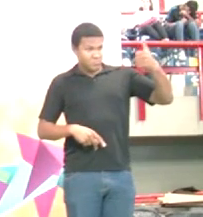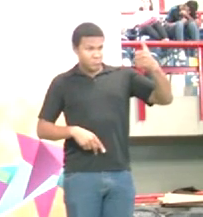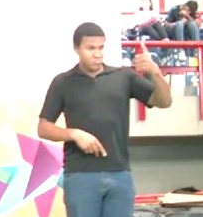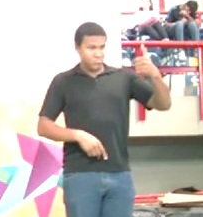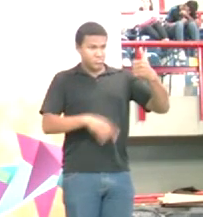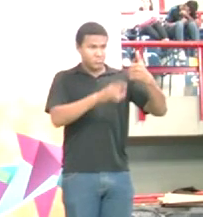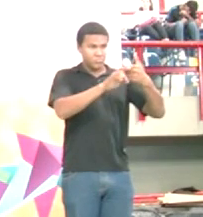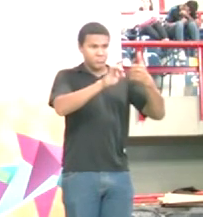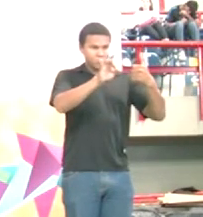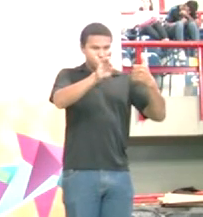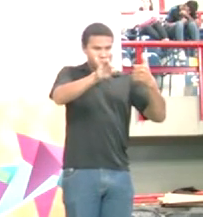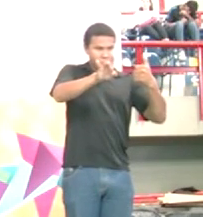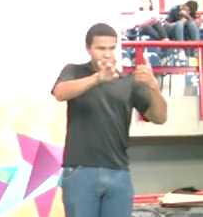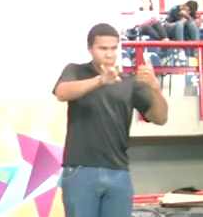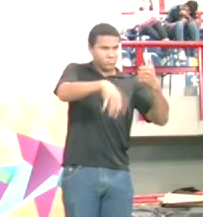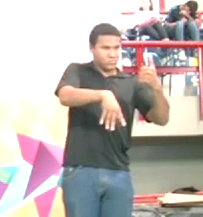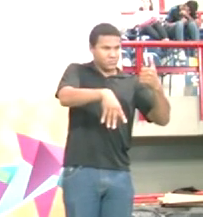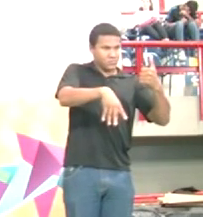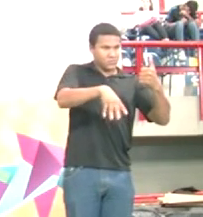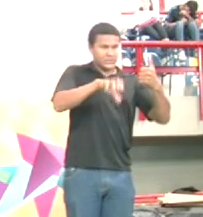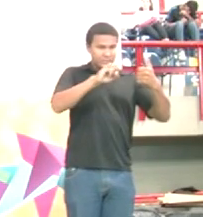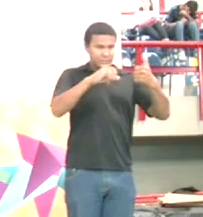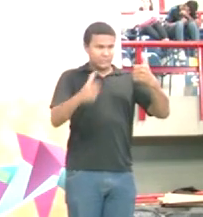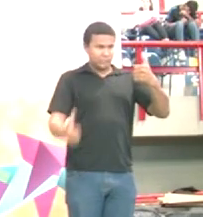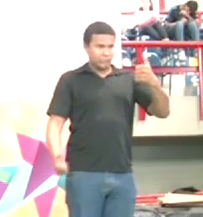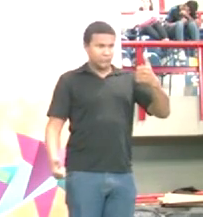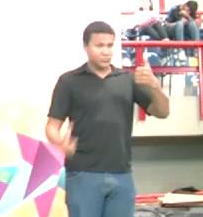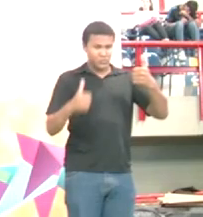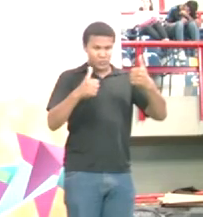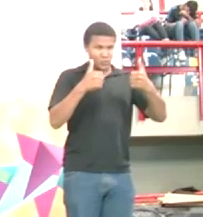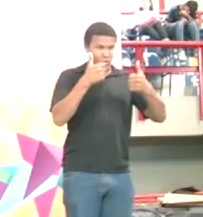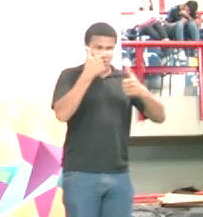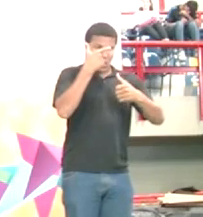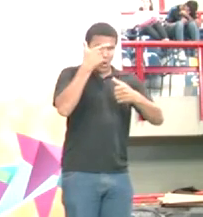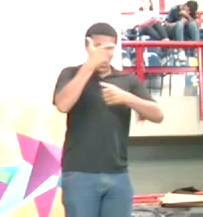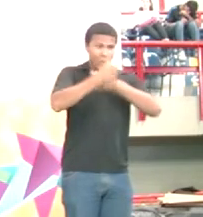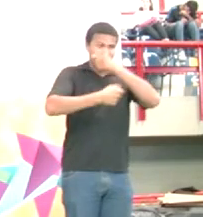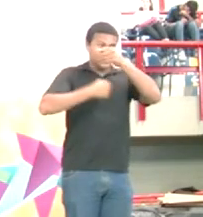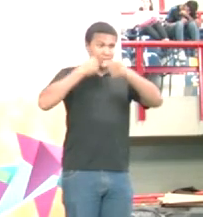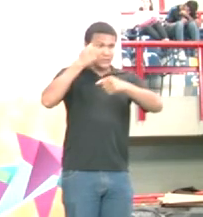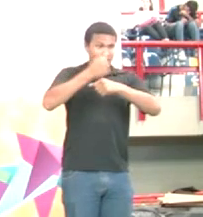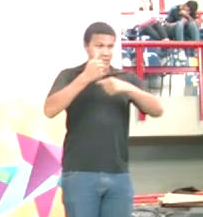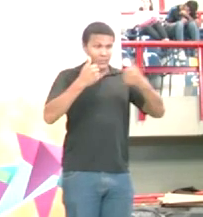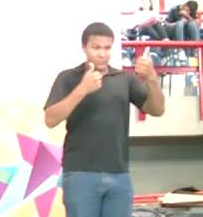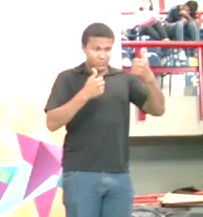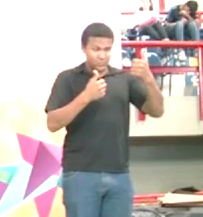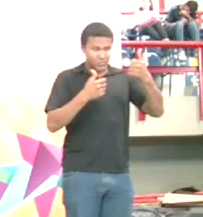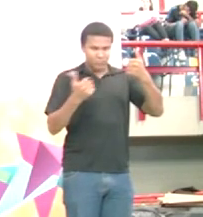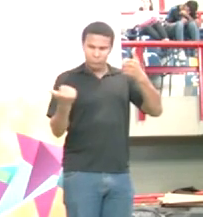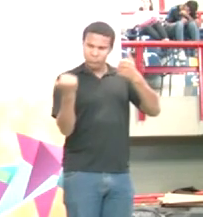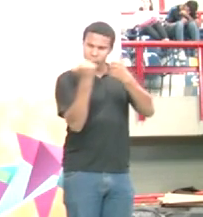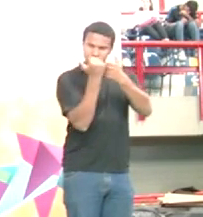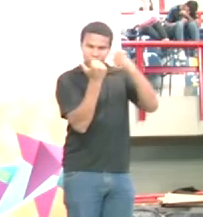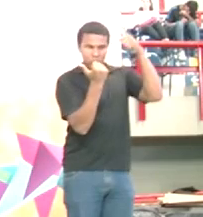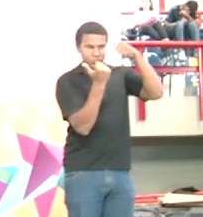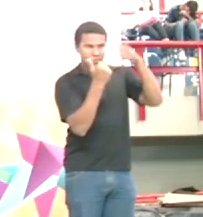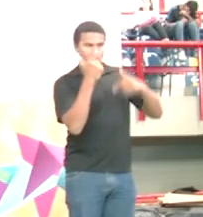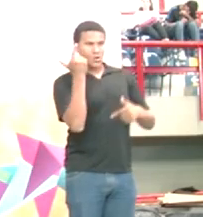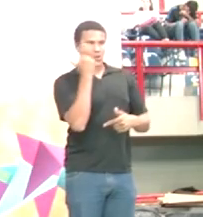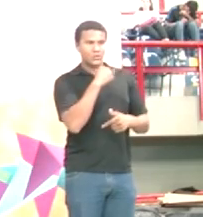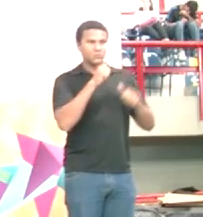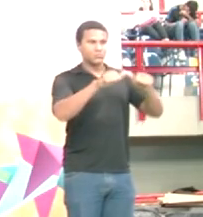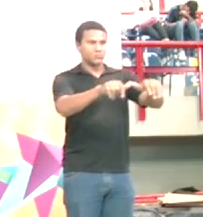não passarem 2 anos, o vice convoca novas eleições. Esse é o